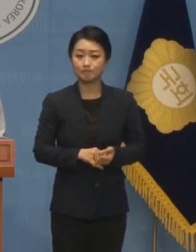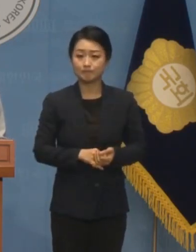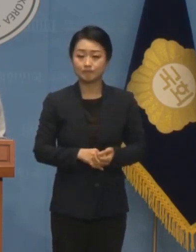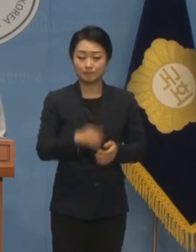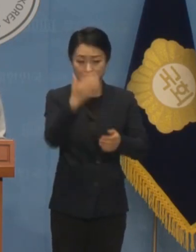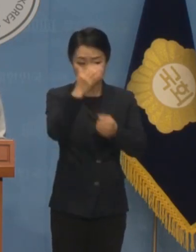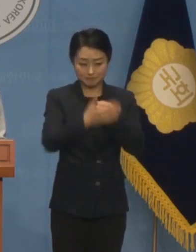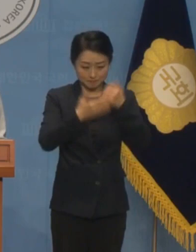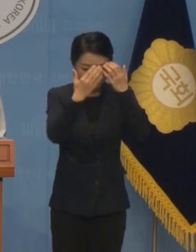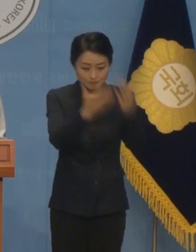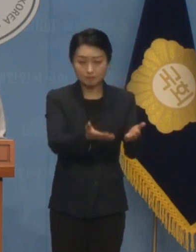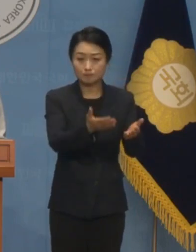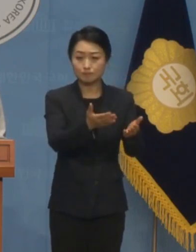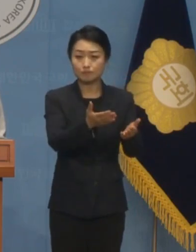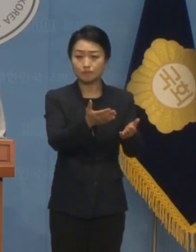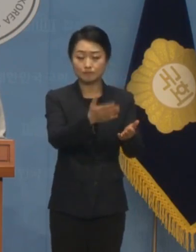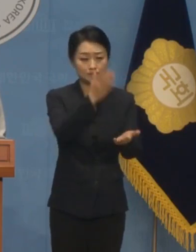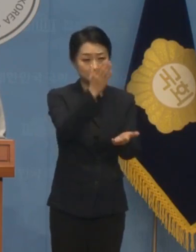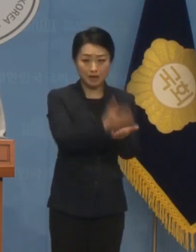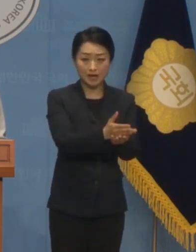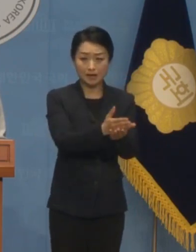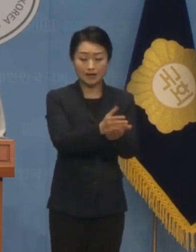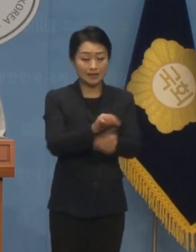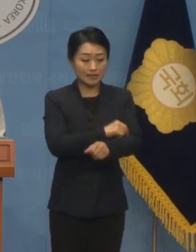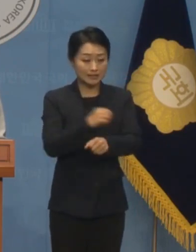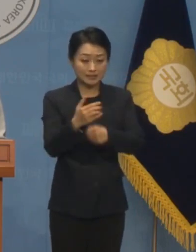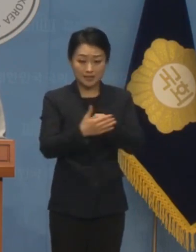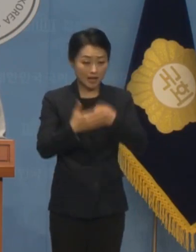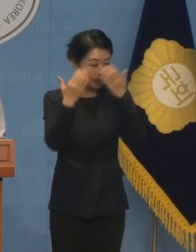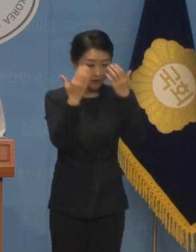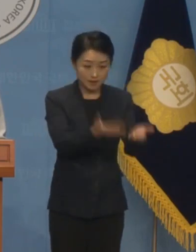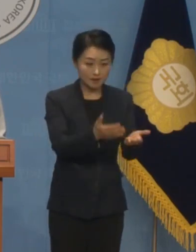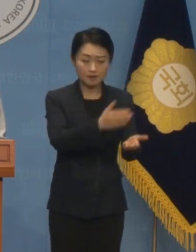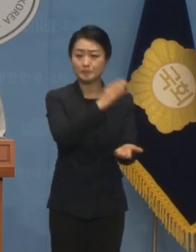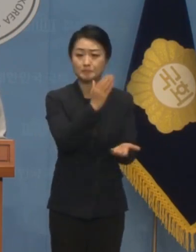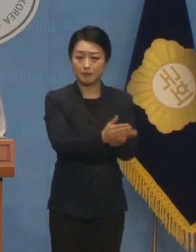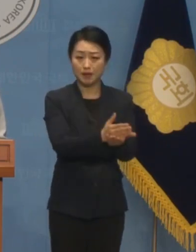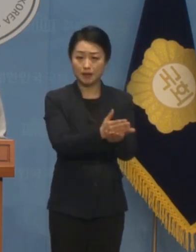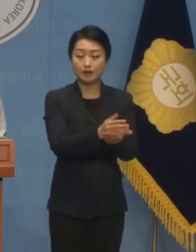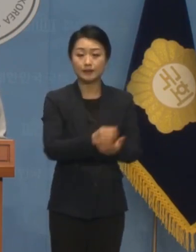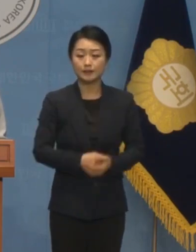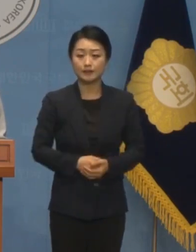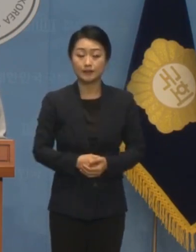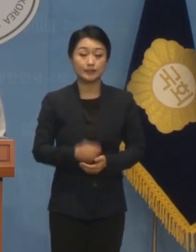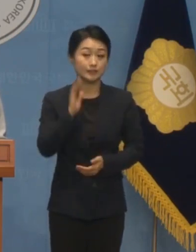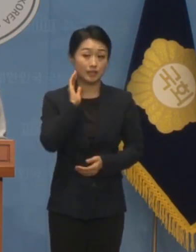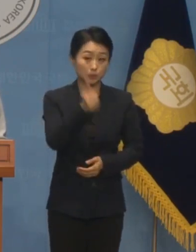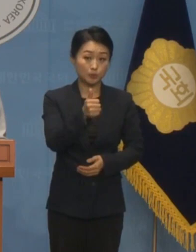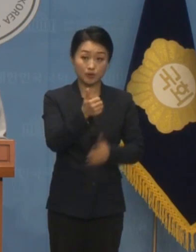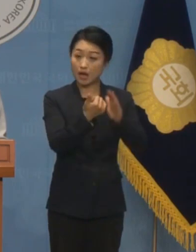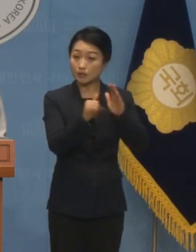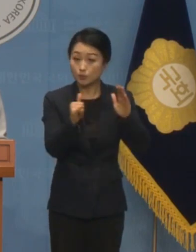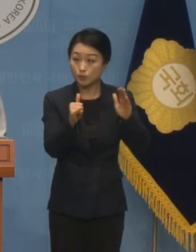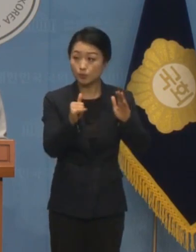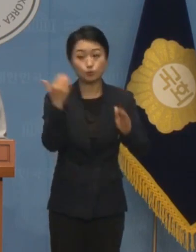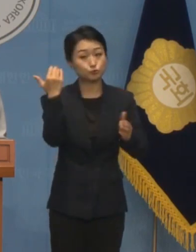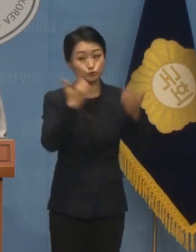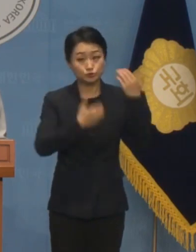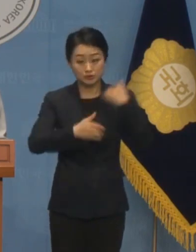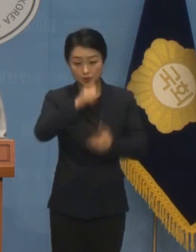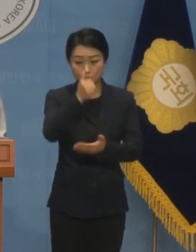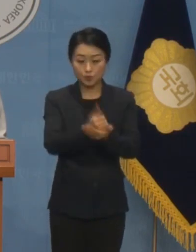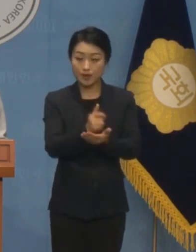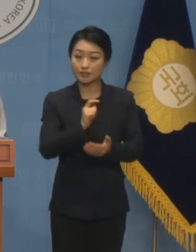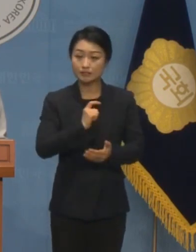위한 특혜 수사로 나온 결과를 누구도 신뢰할 수 없습니다. 대통령의 가족이라도 범죄